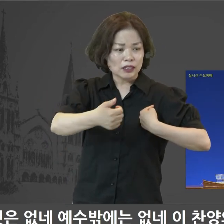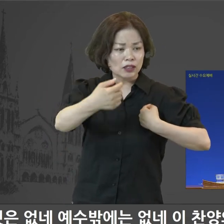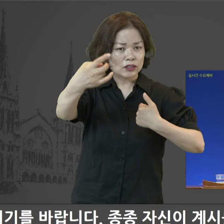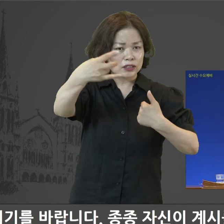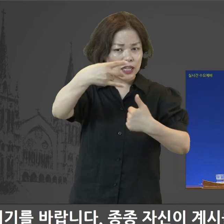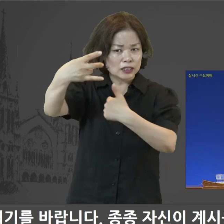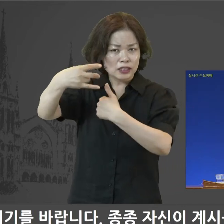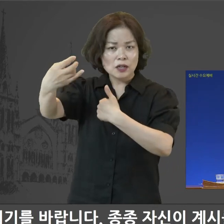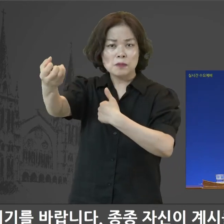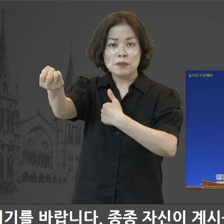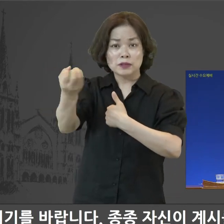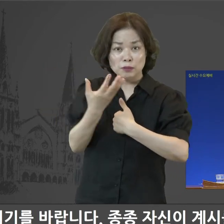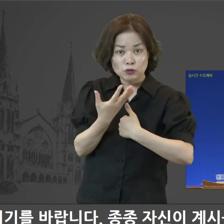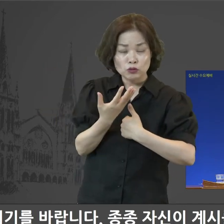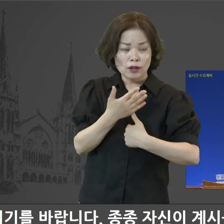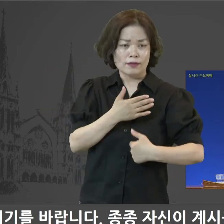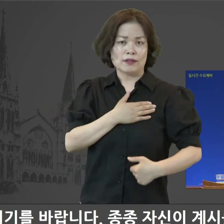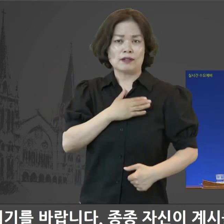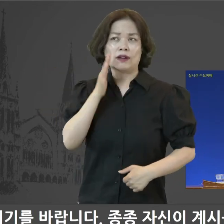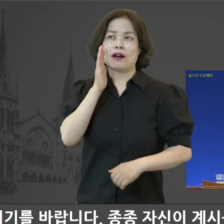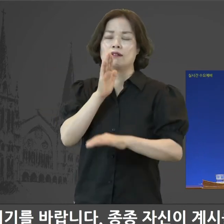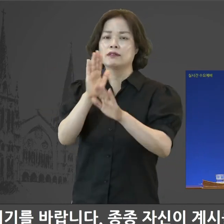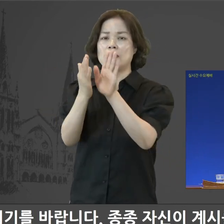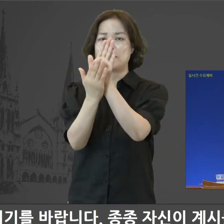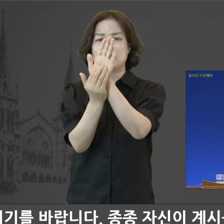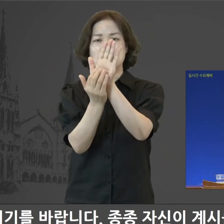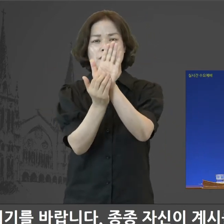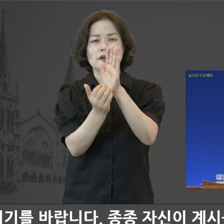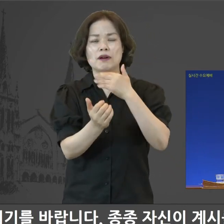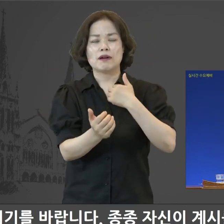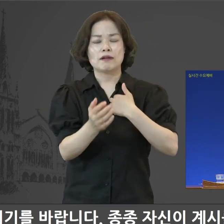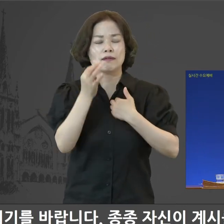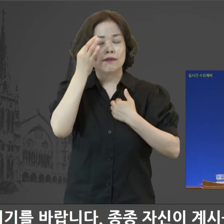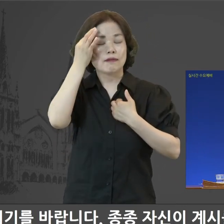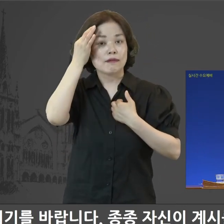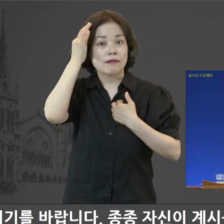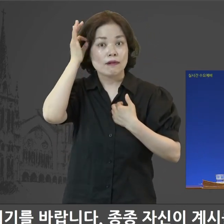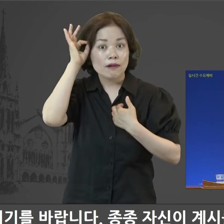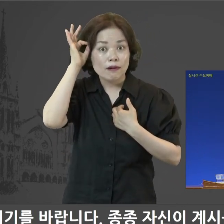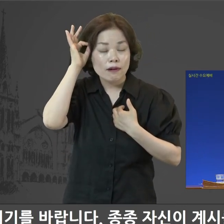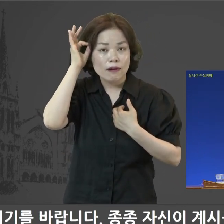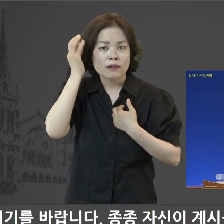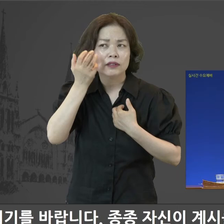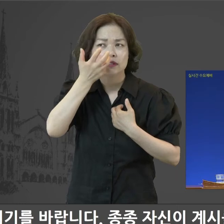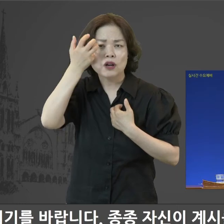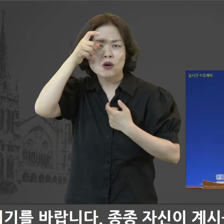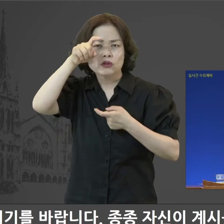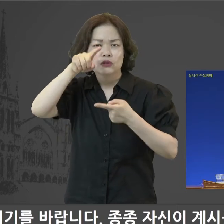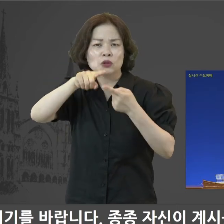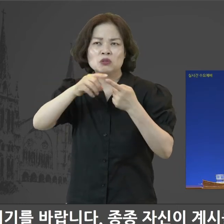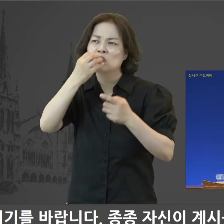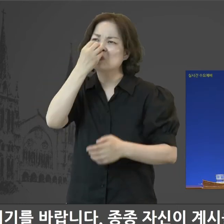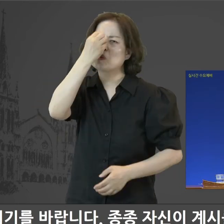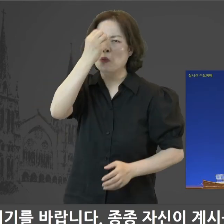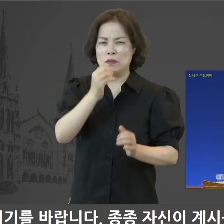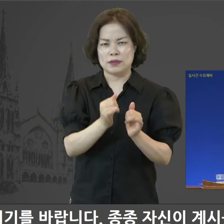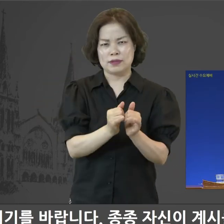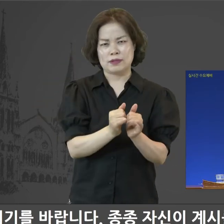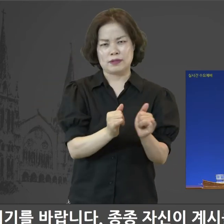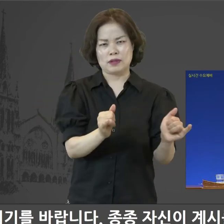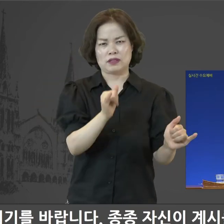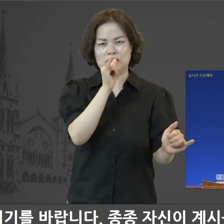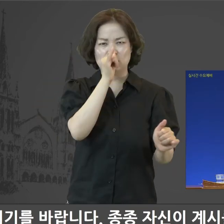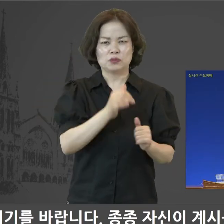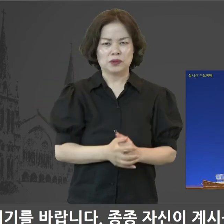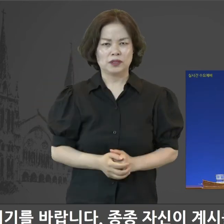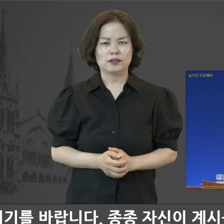저렇게 말씀하셔서 나는 하늘의 비밀을 알고 있다고 하는 영적으로 교만한 자들이